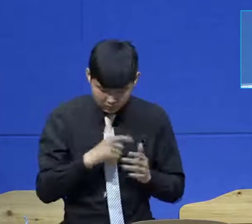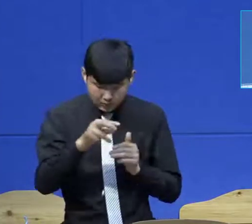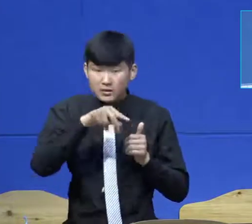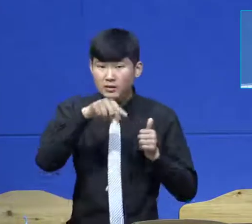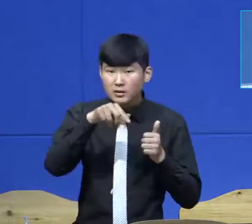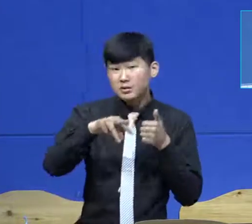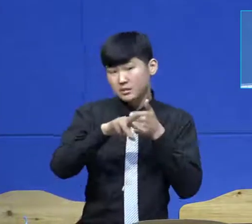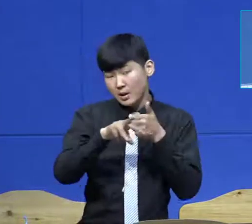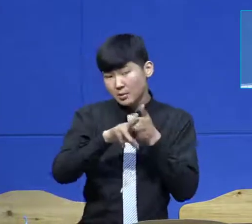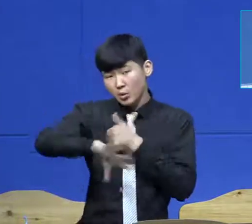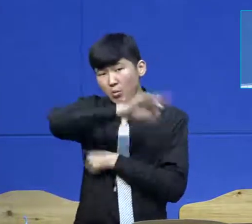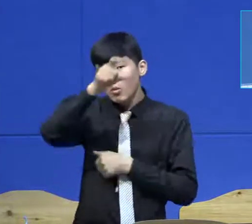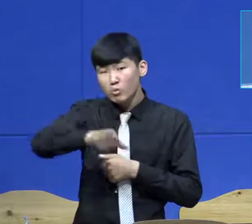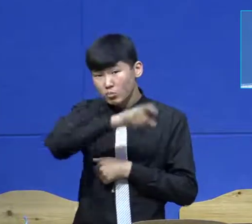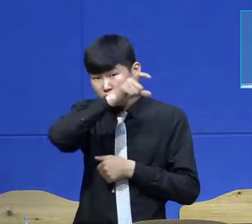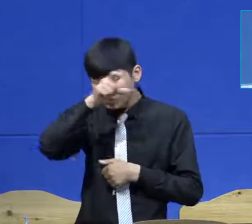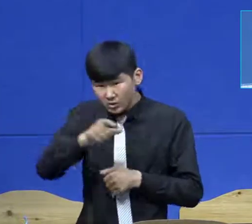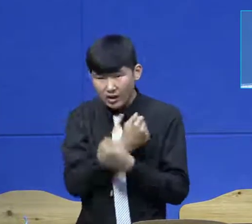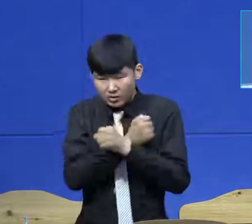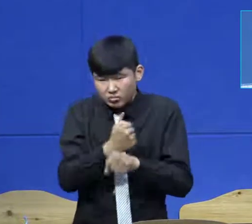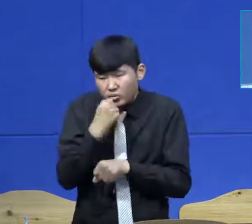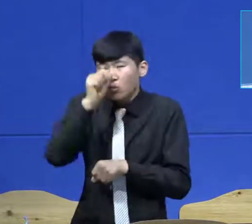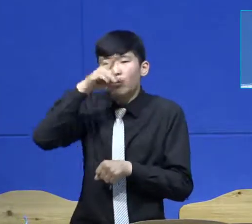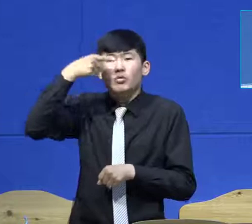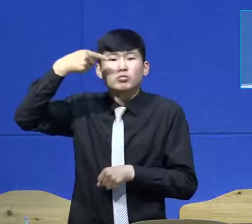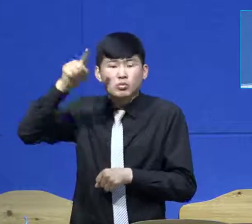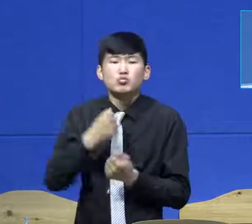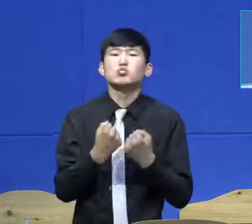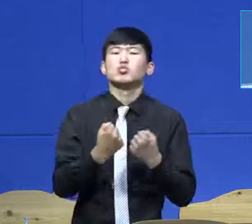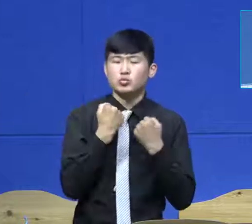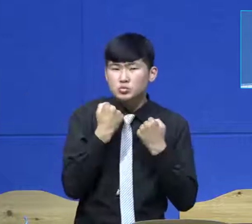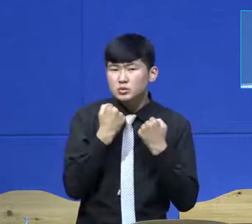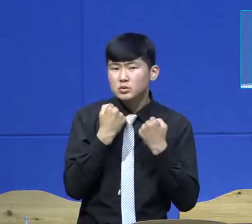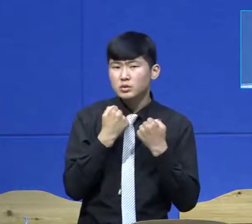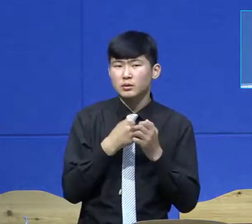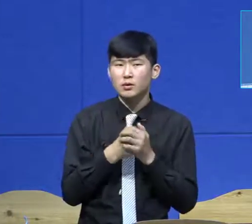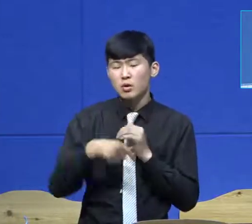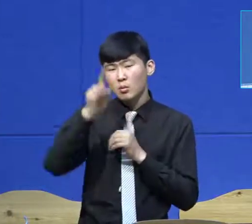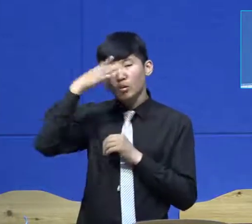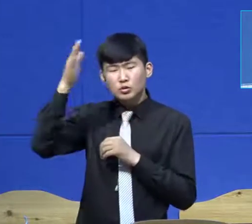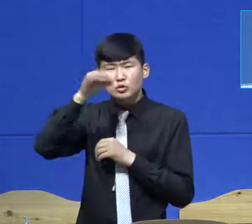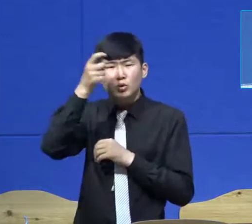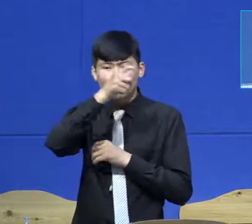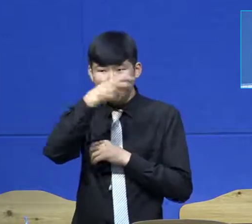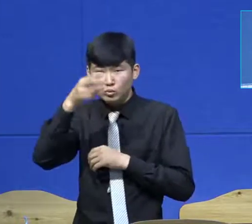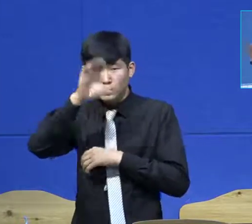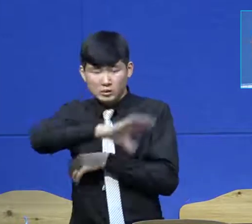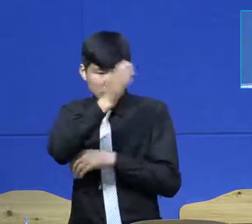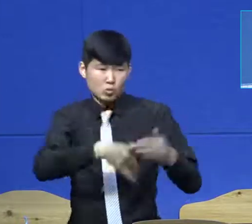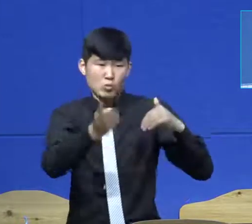мэдээ бүх хүнийг аварч чадах Бурхны хүч Бурхны цор ганцгүй загалмаа дээр